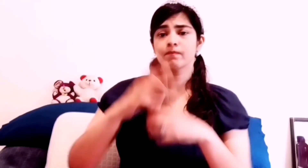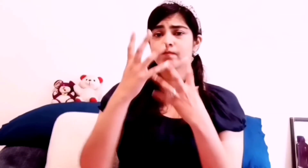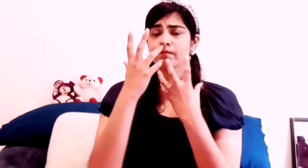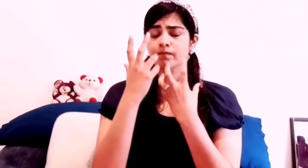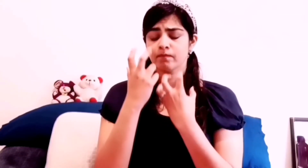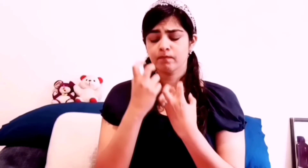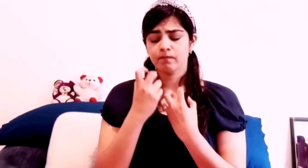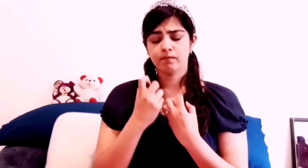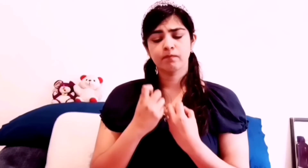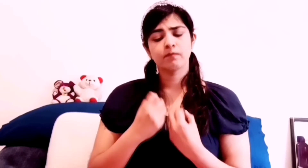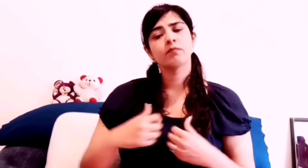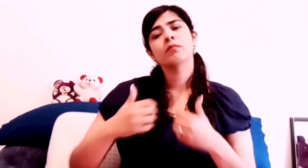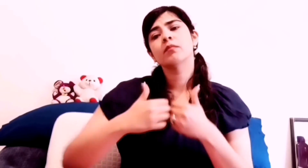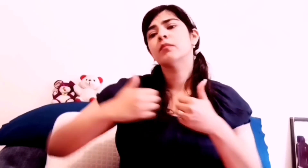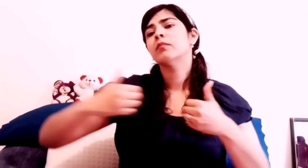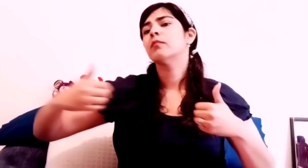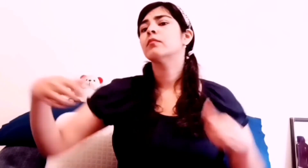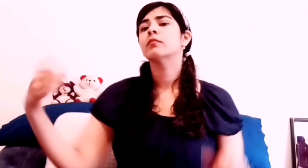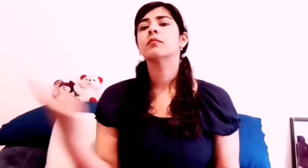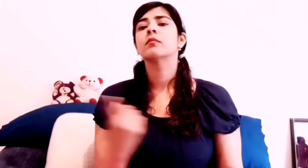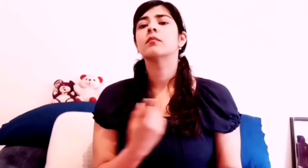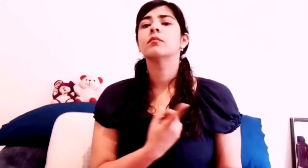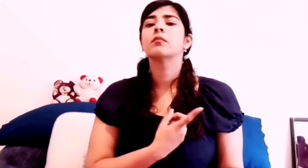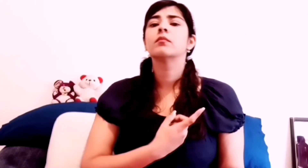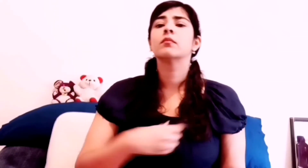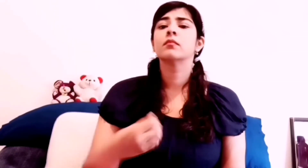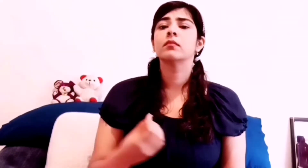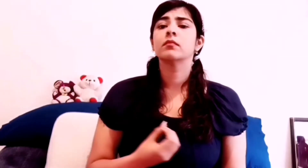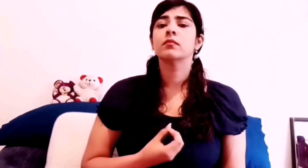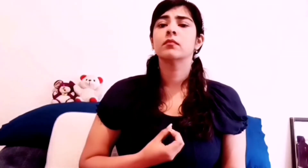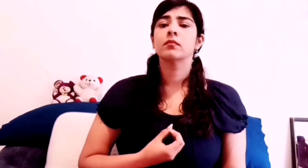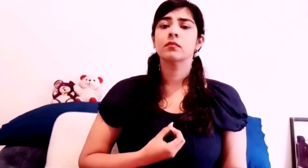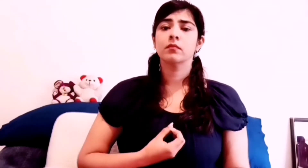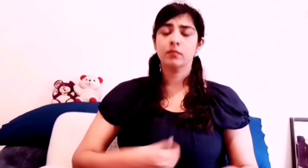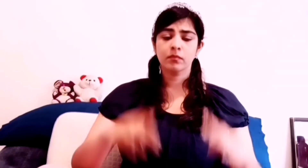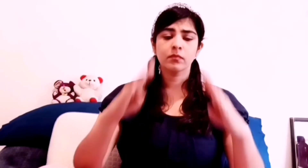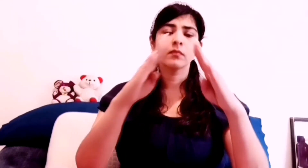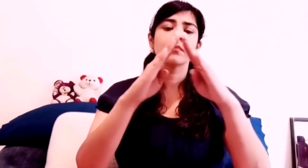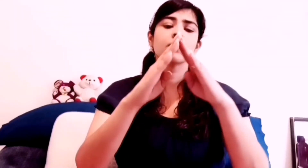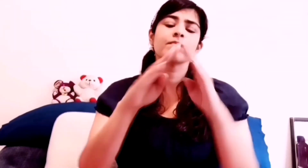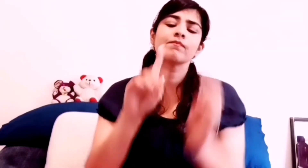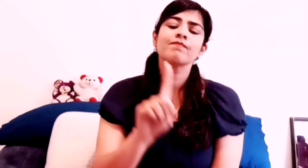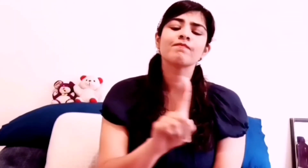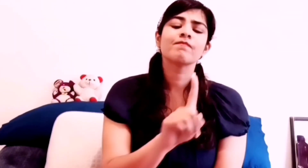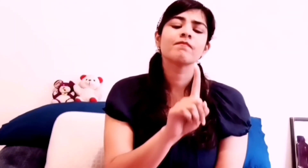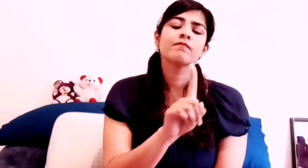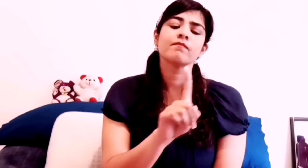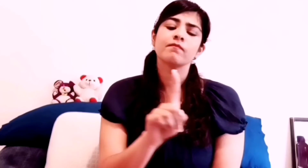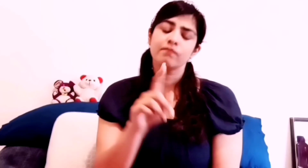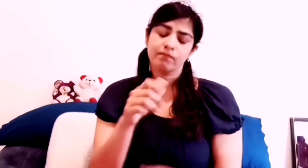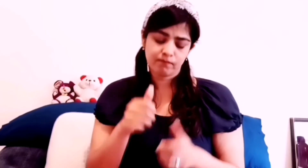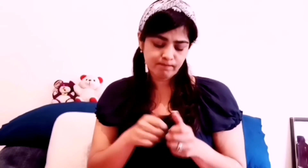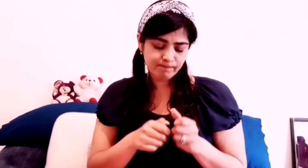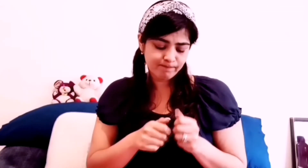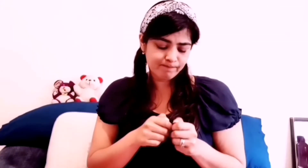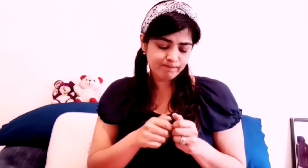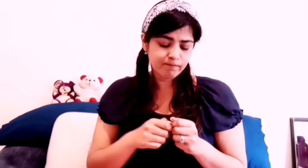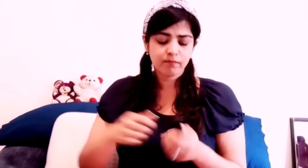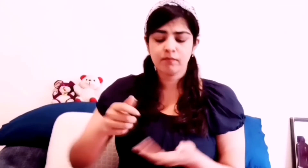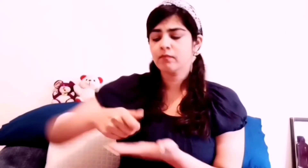días tristes nos cuesta estar muy solos. Buscamos mil maneras de